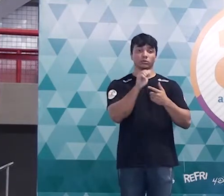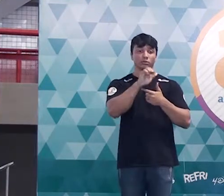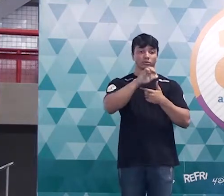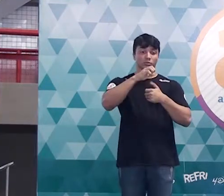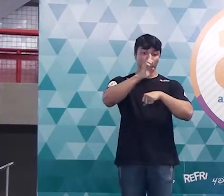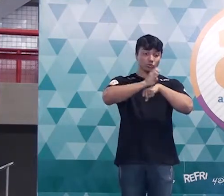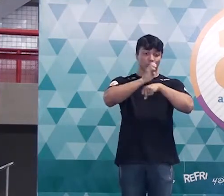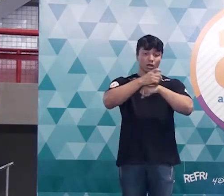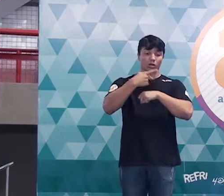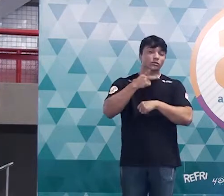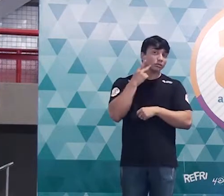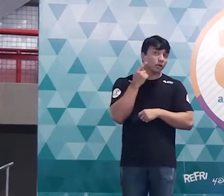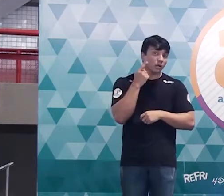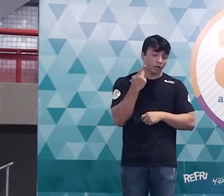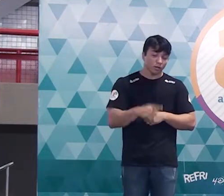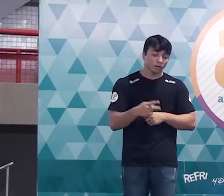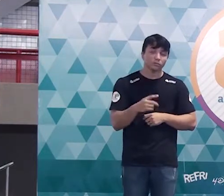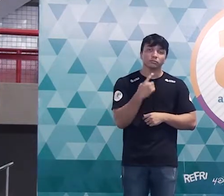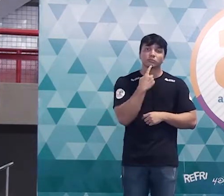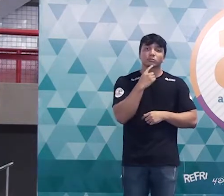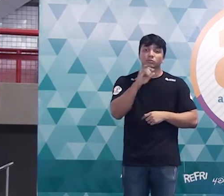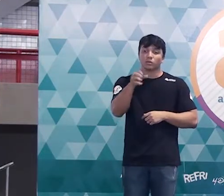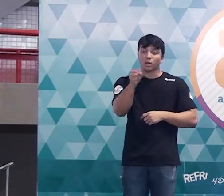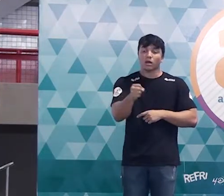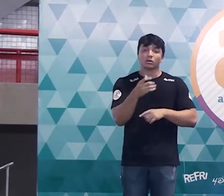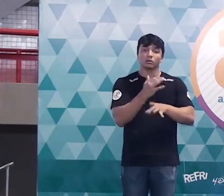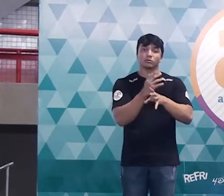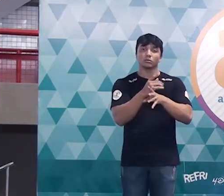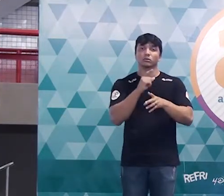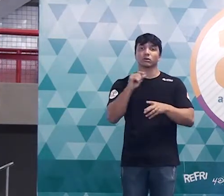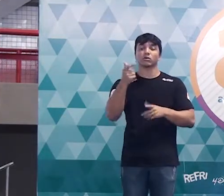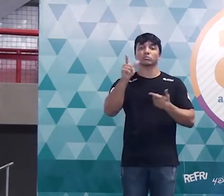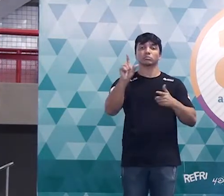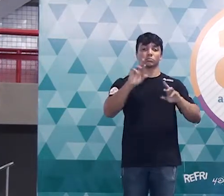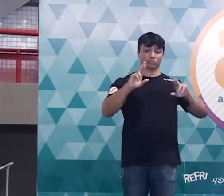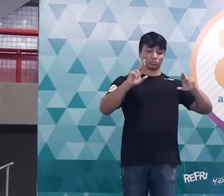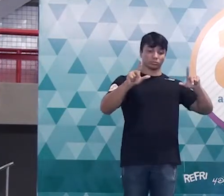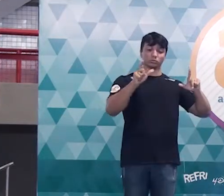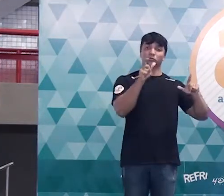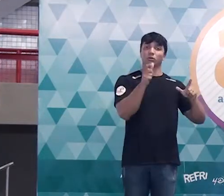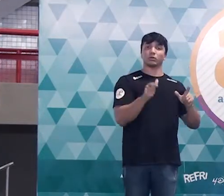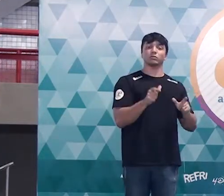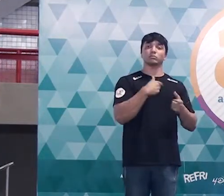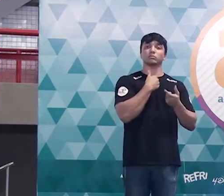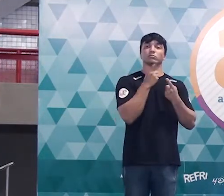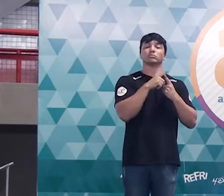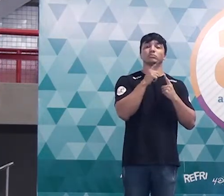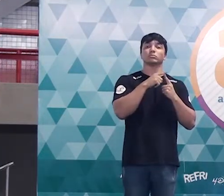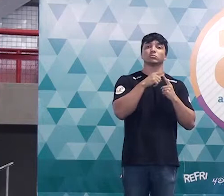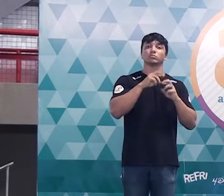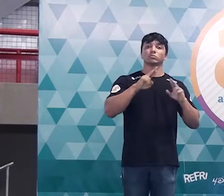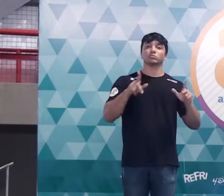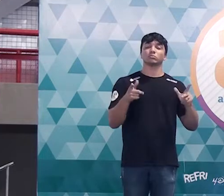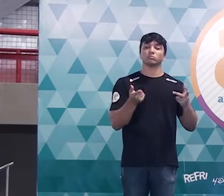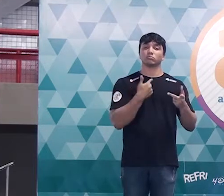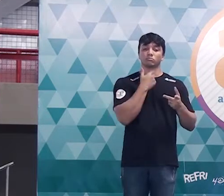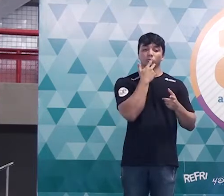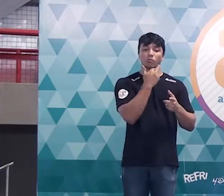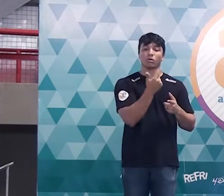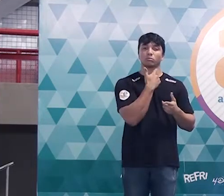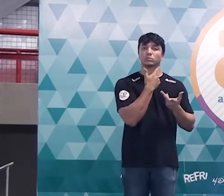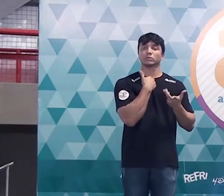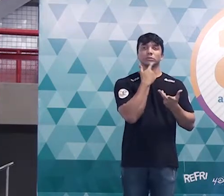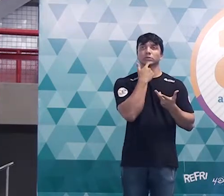no meu estado, no Ceará, existem pessoas que falam de uma forma que às vezes a gente não compreende.